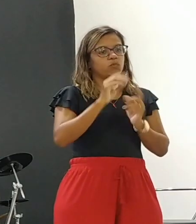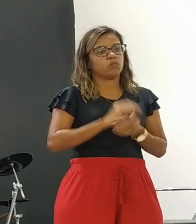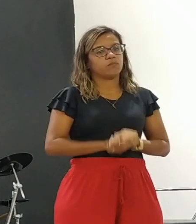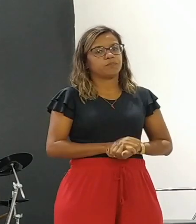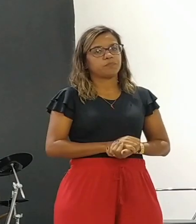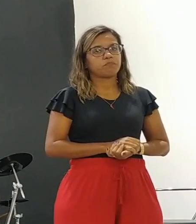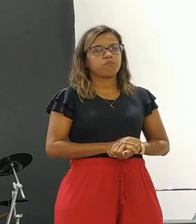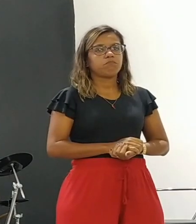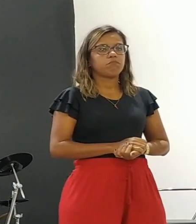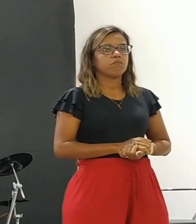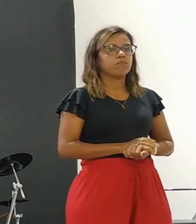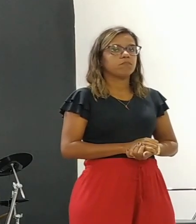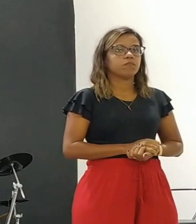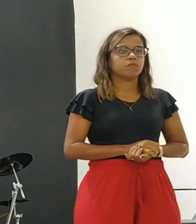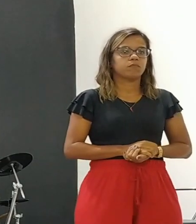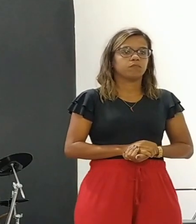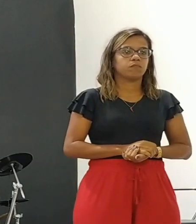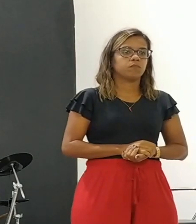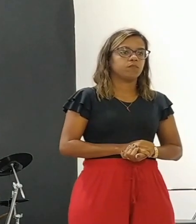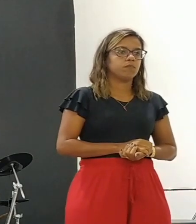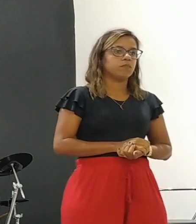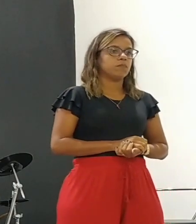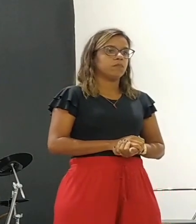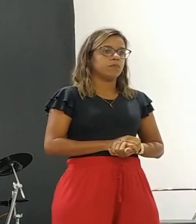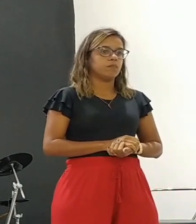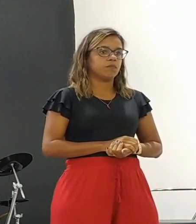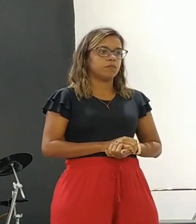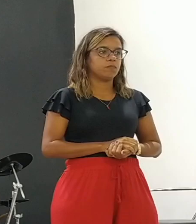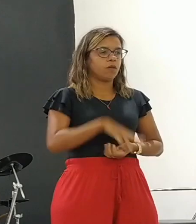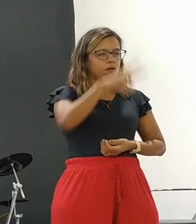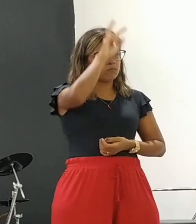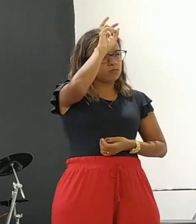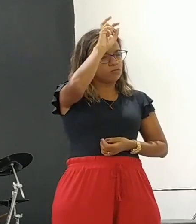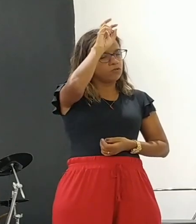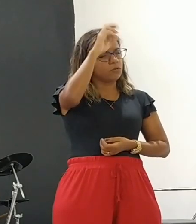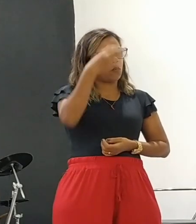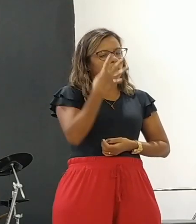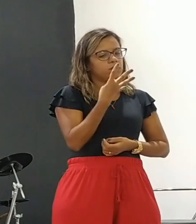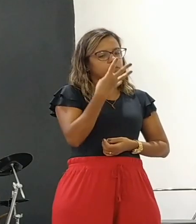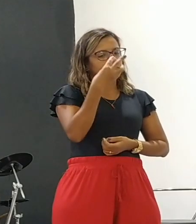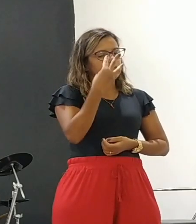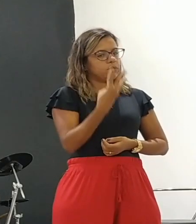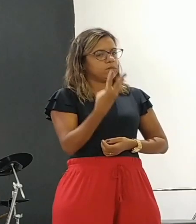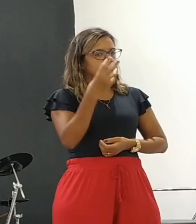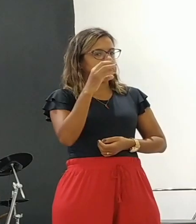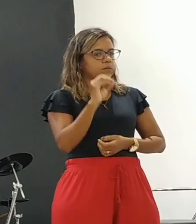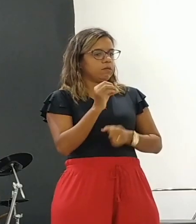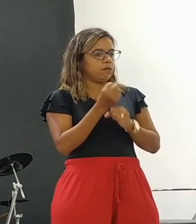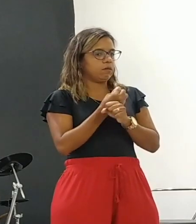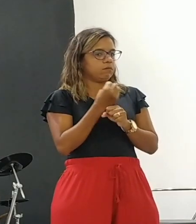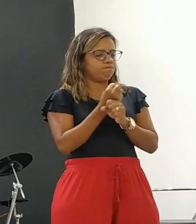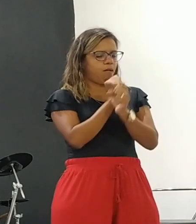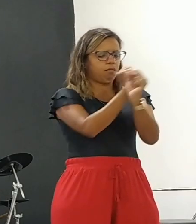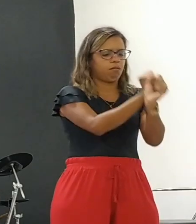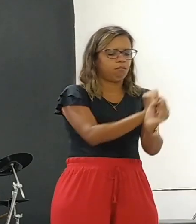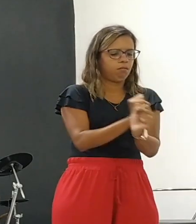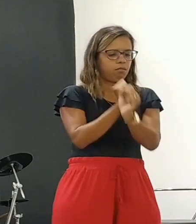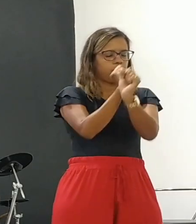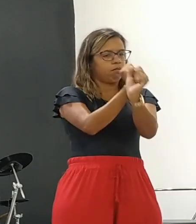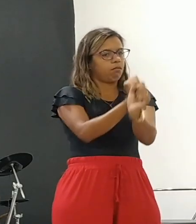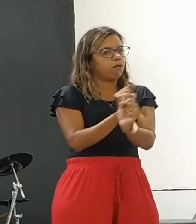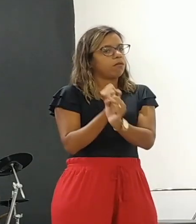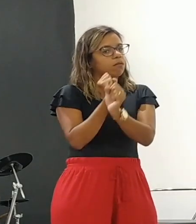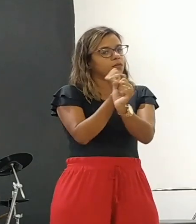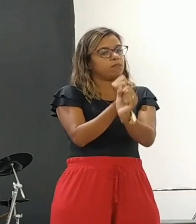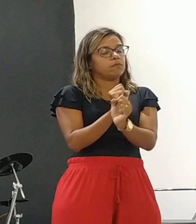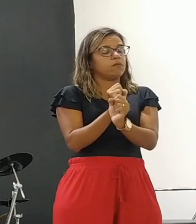dia dos hebreus lá no Egito, após 430 anos de escravidão, a